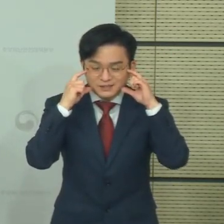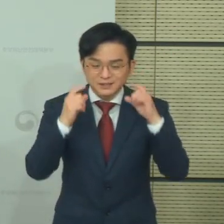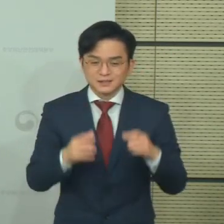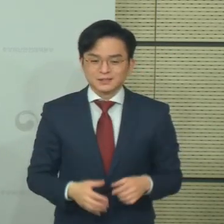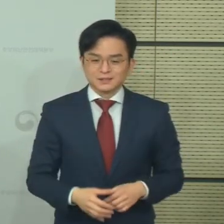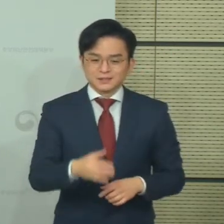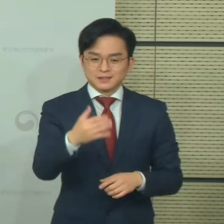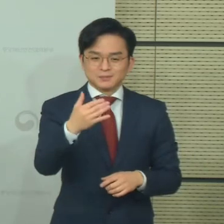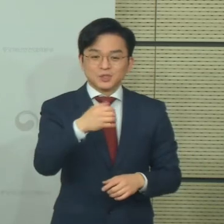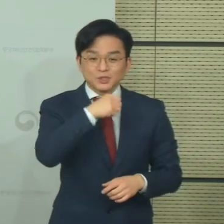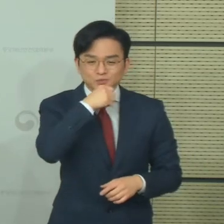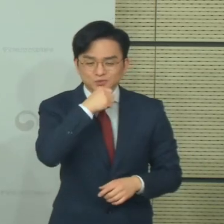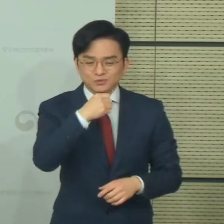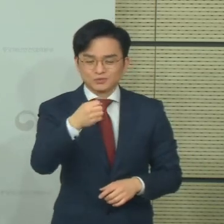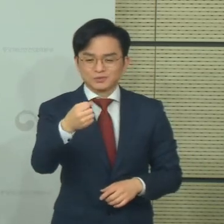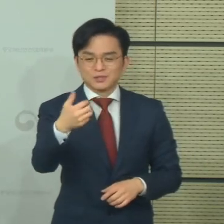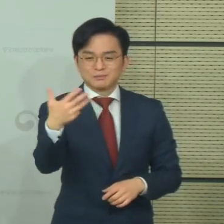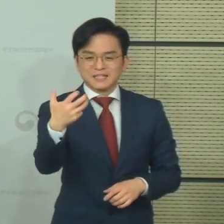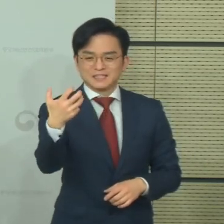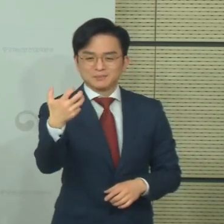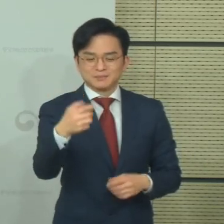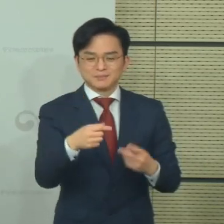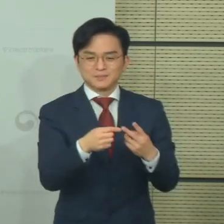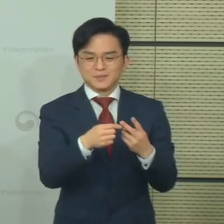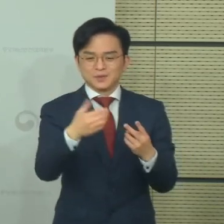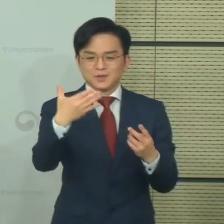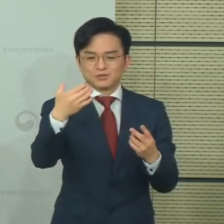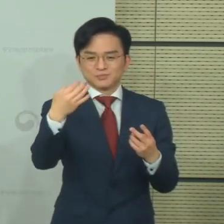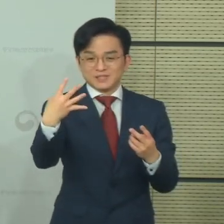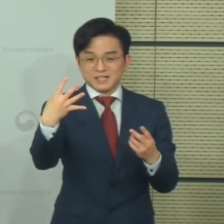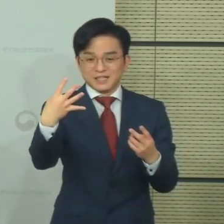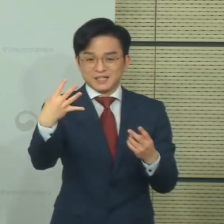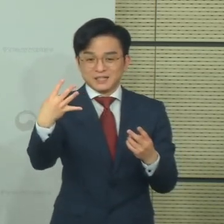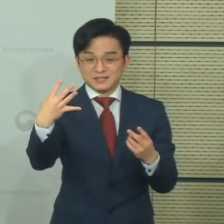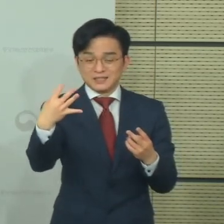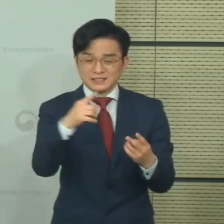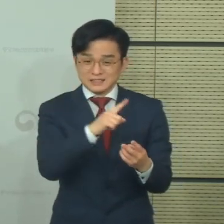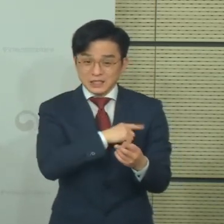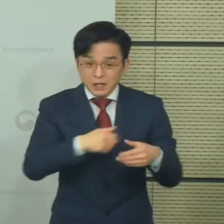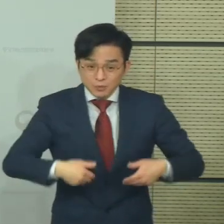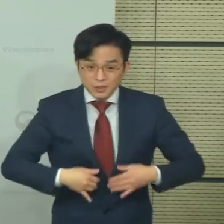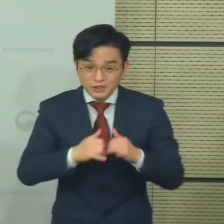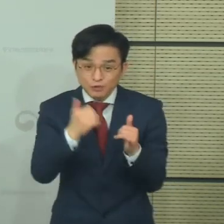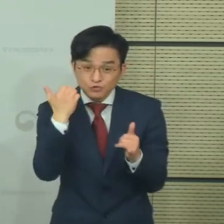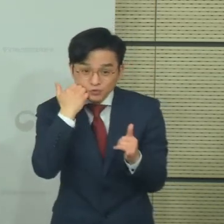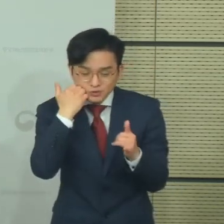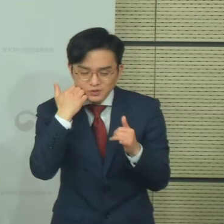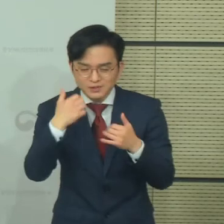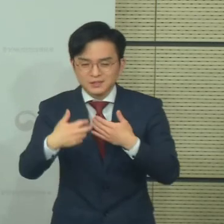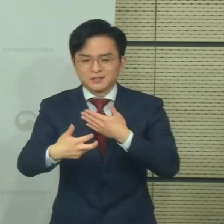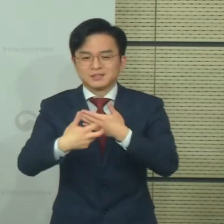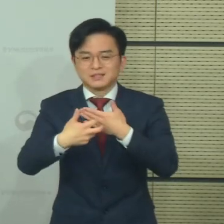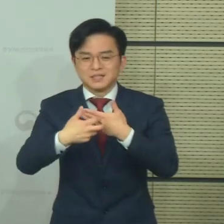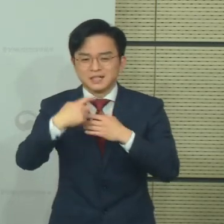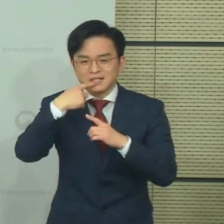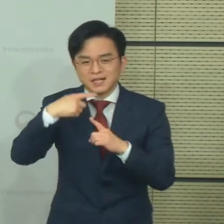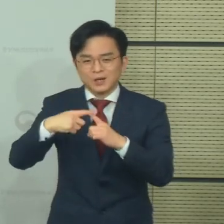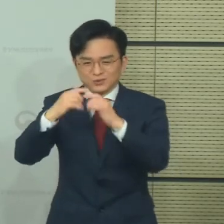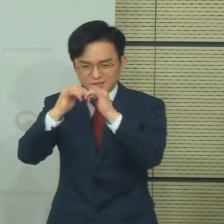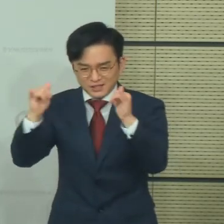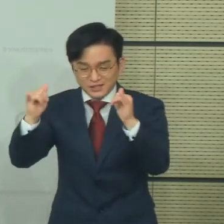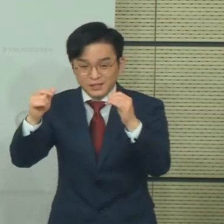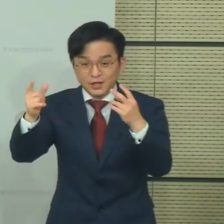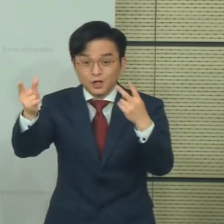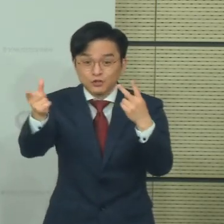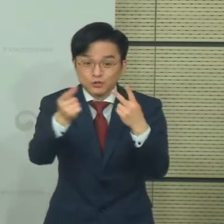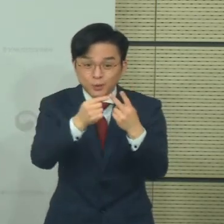집단은 의료진들입니다. 의료진들에게 마스크가 충분히 공급되어야 되고 두 번째는 그 다음 집단은 취약계층들입니다.